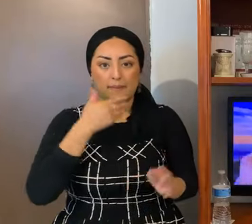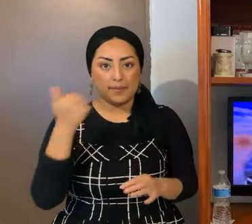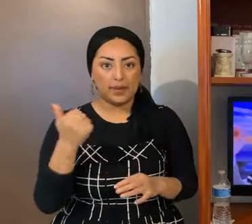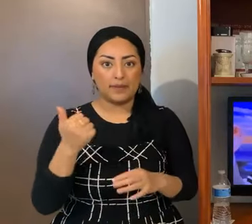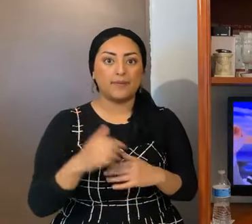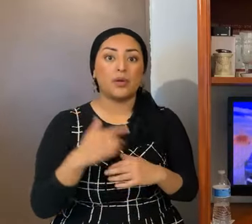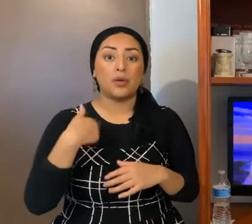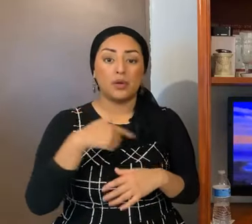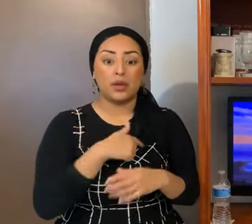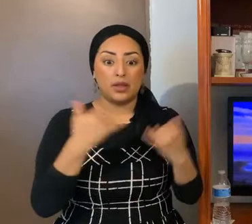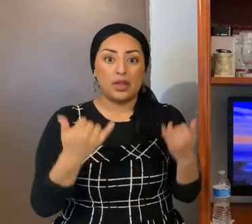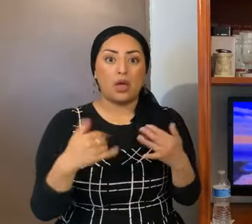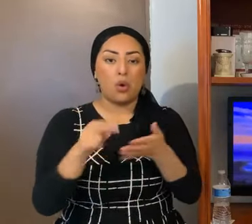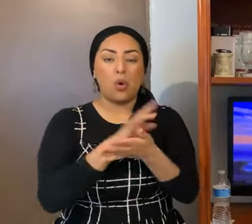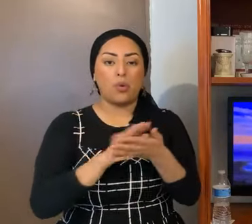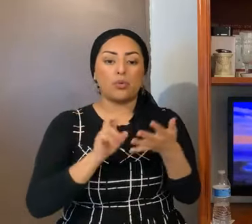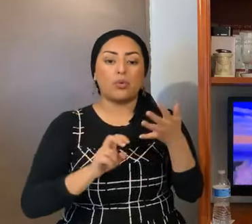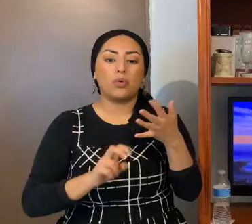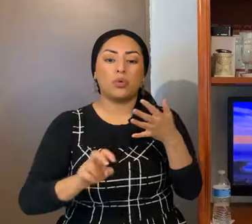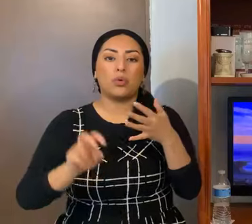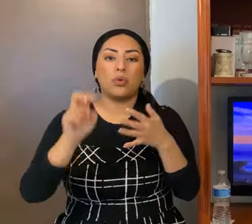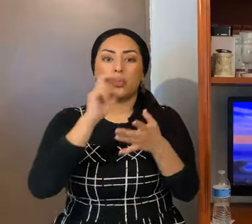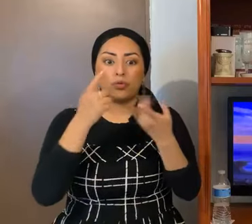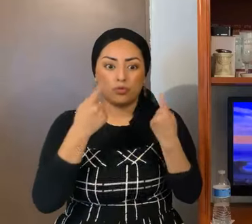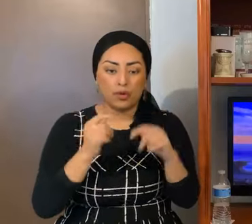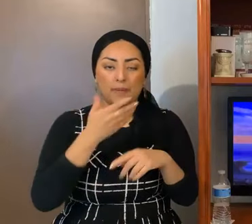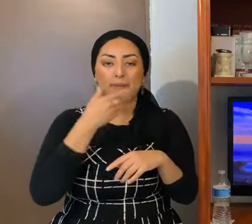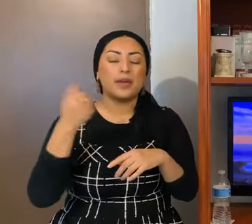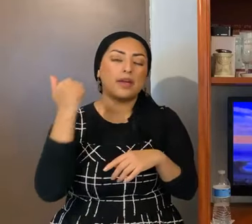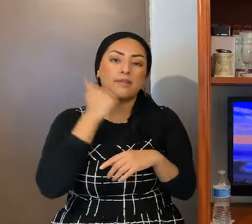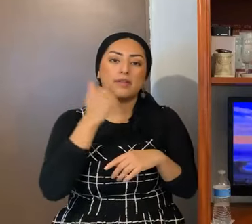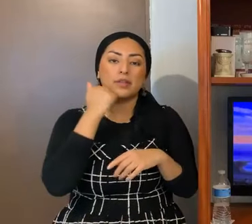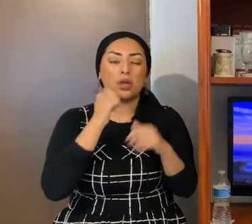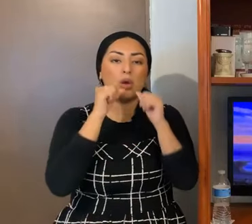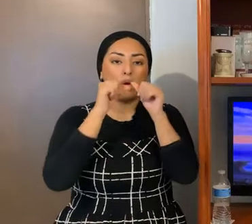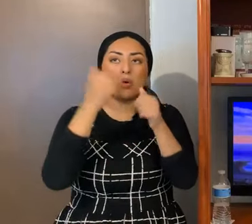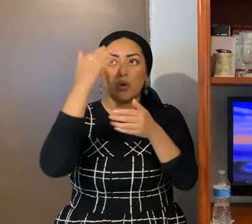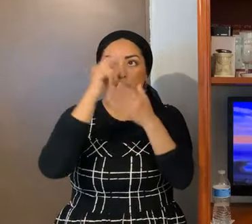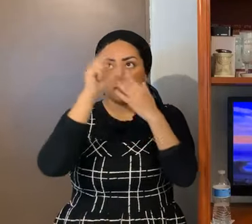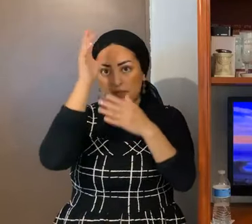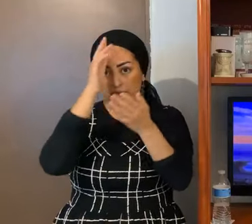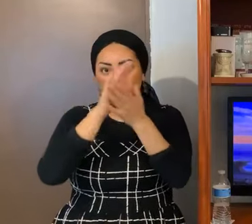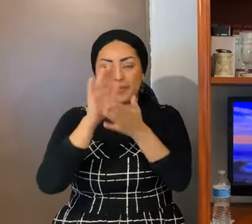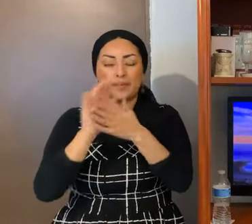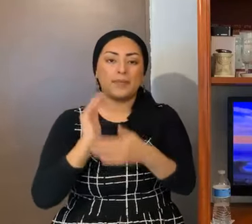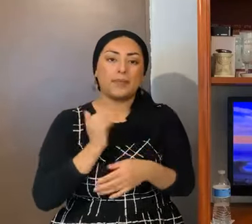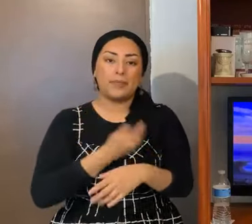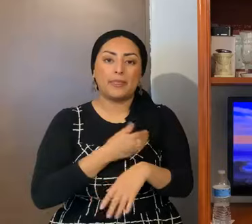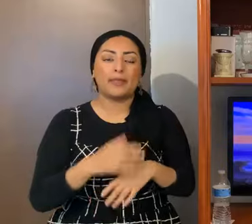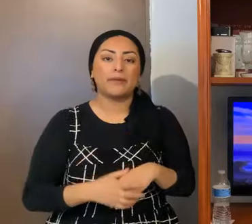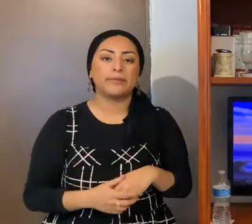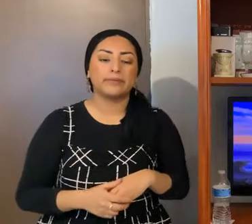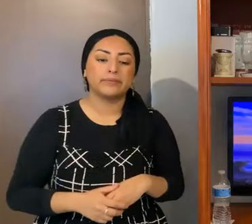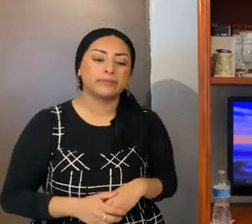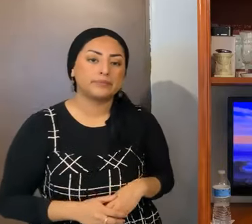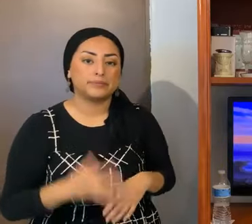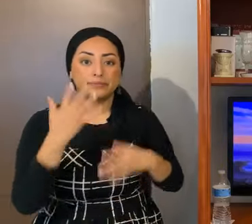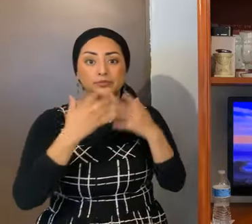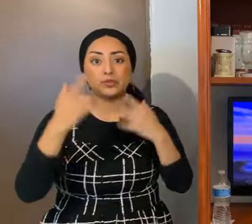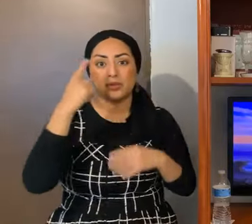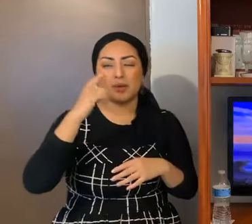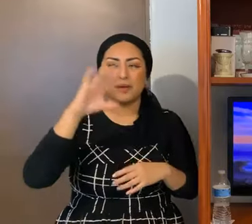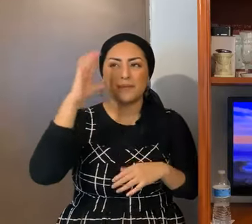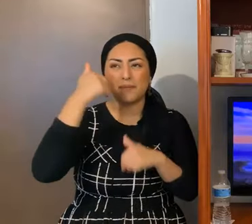una santificación, siempre el Eterno nos va a pulir. Alguien, una vez